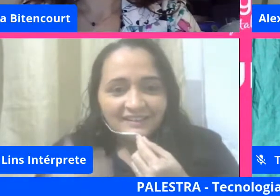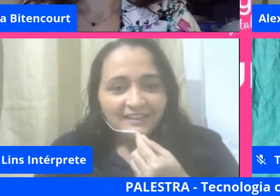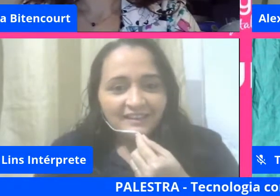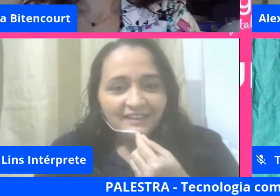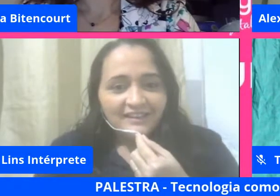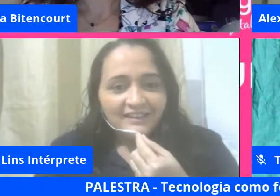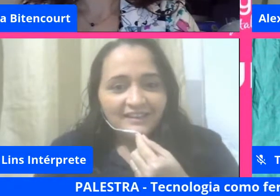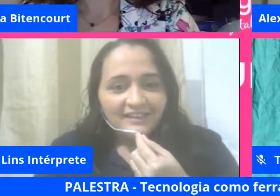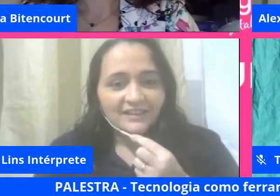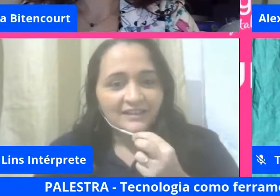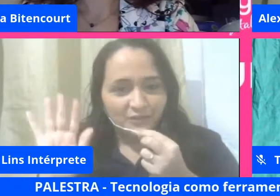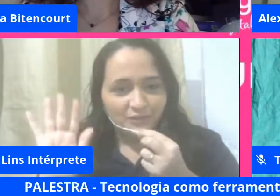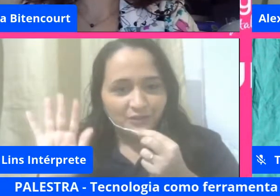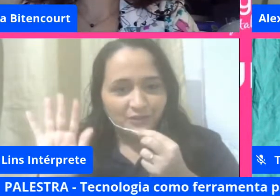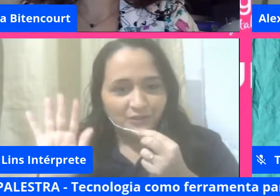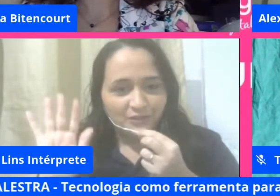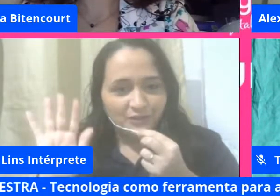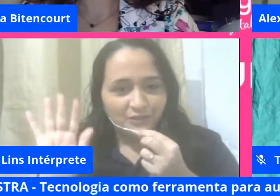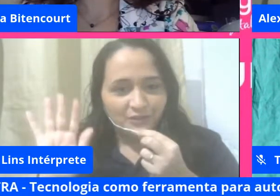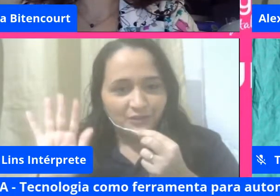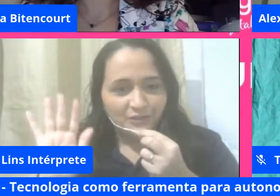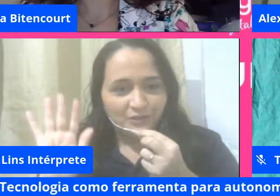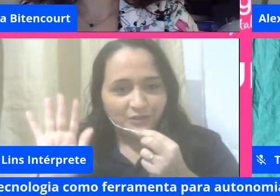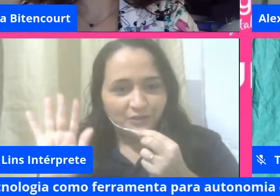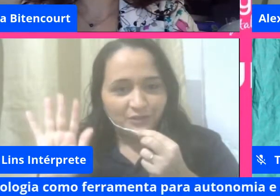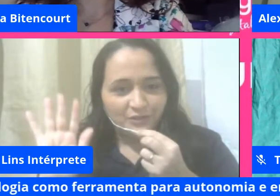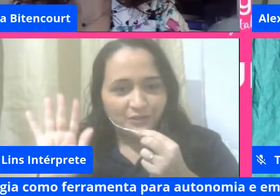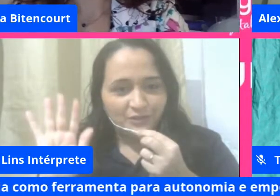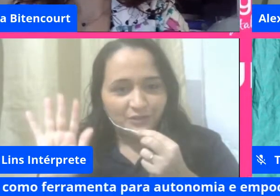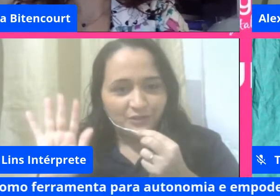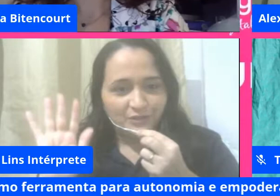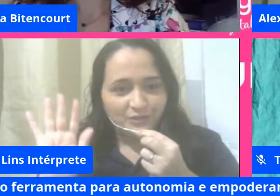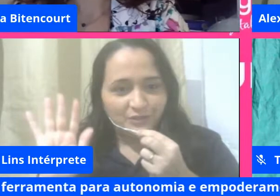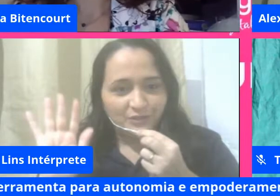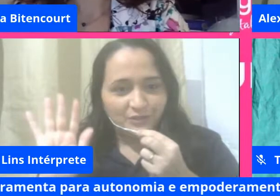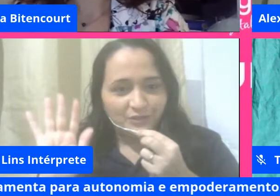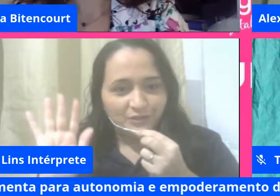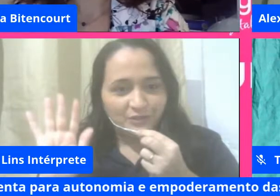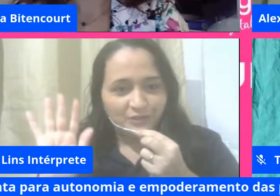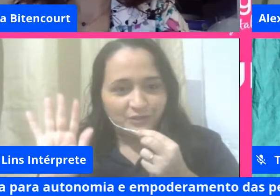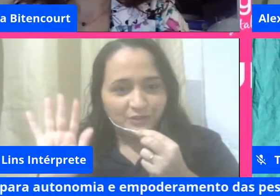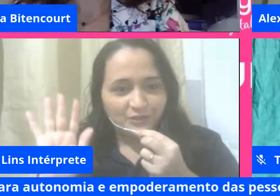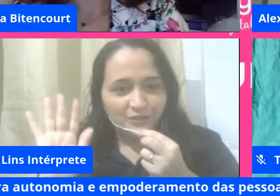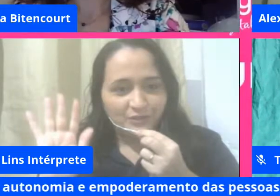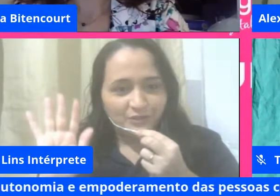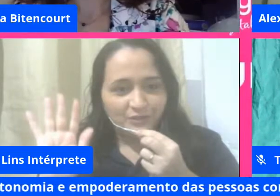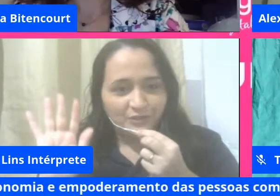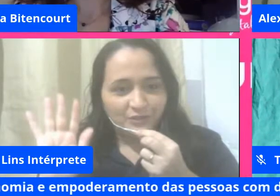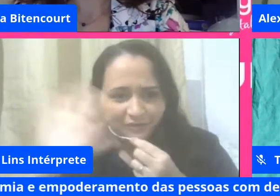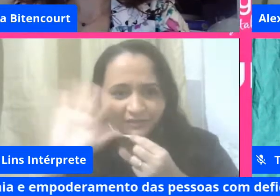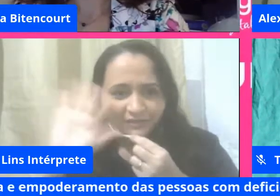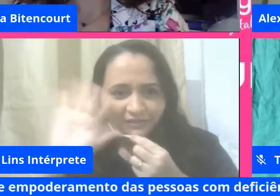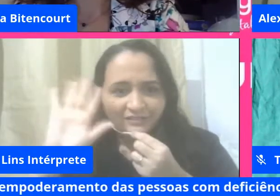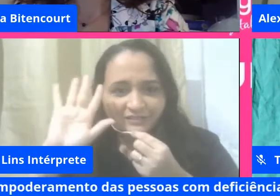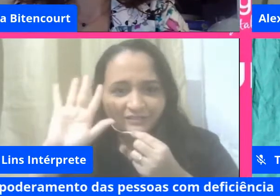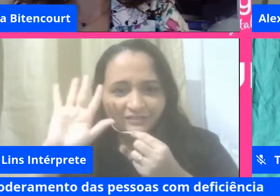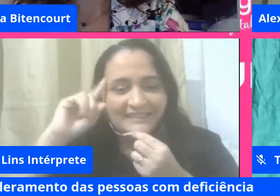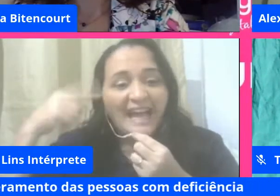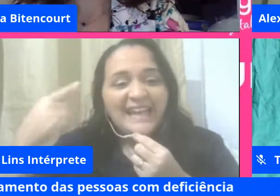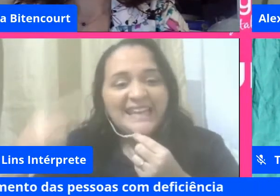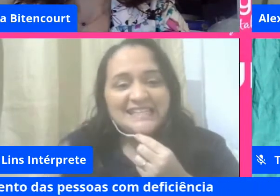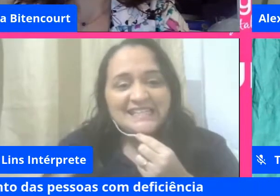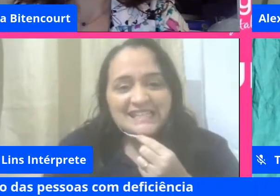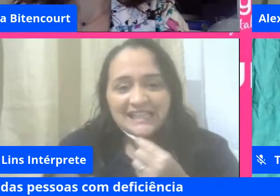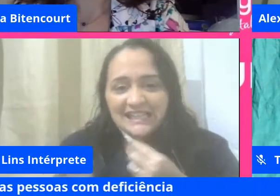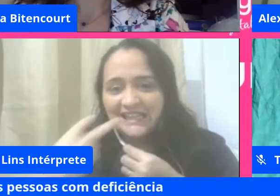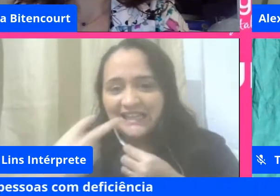Professora Andréa, estão me vendo? É porque o meu vídeo parece que não está muito assim nítido. Estão me vendo? Então. Thaís, está me